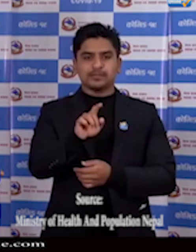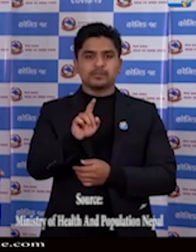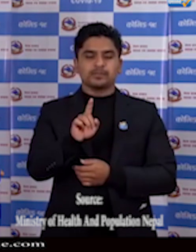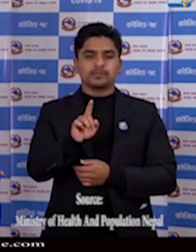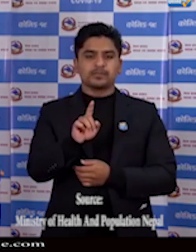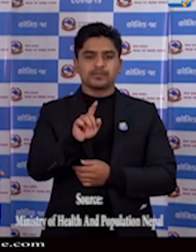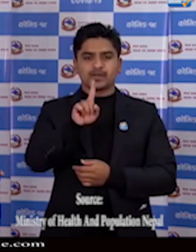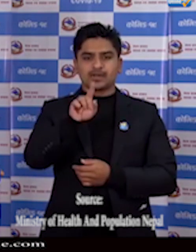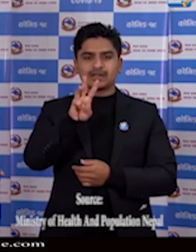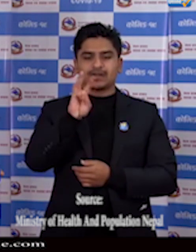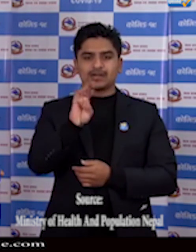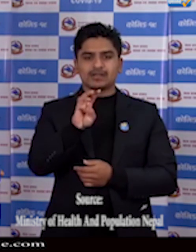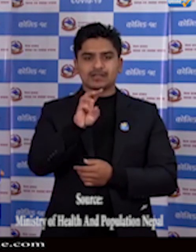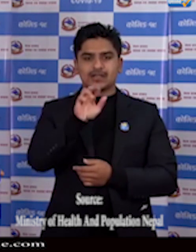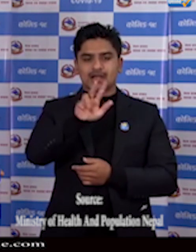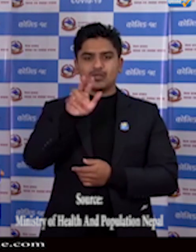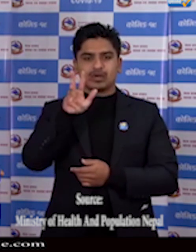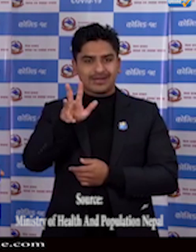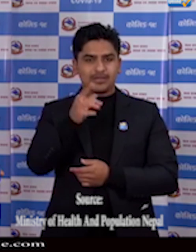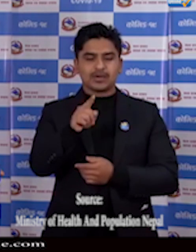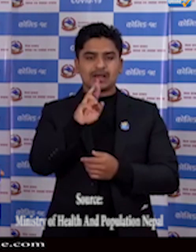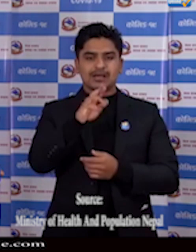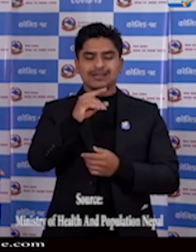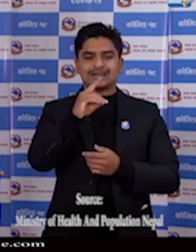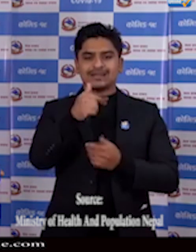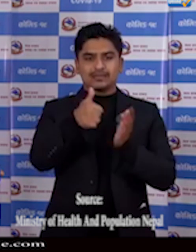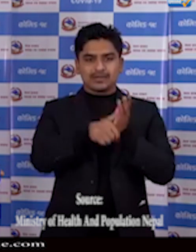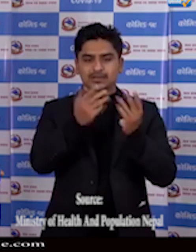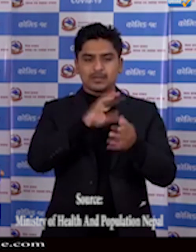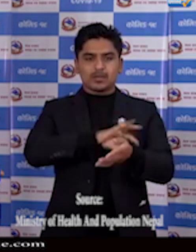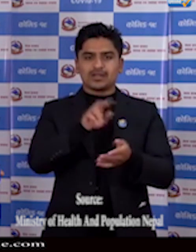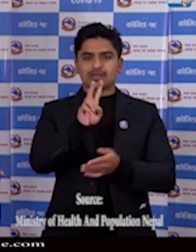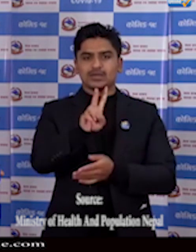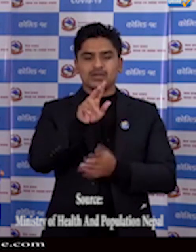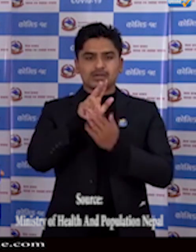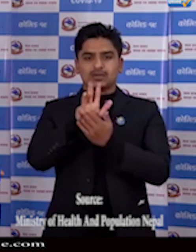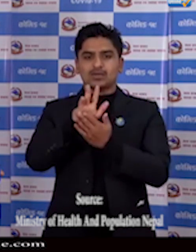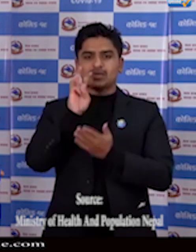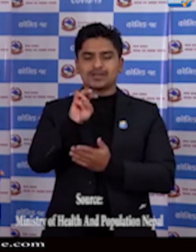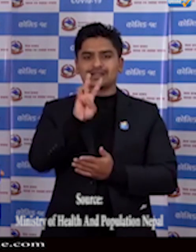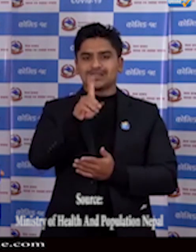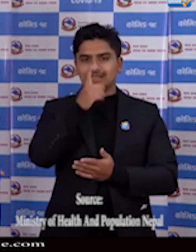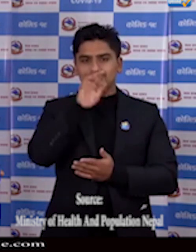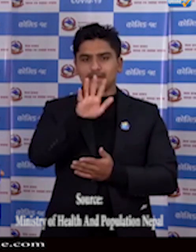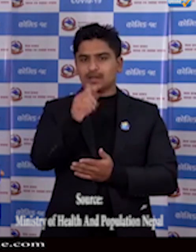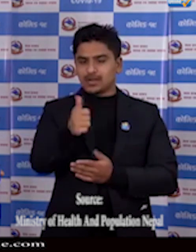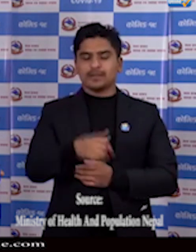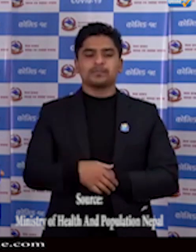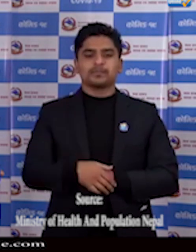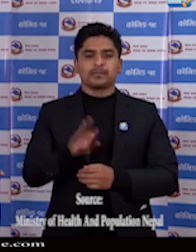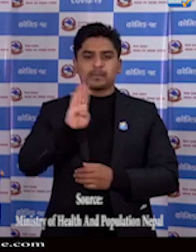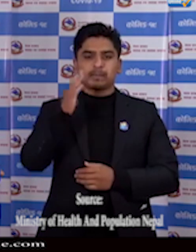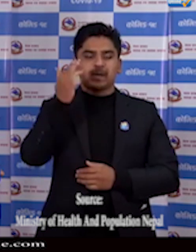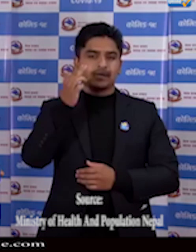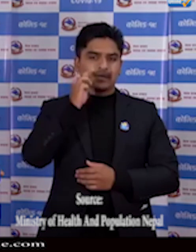हालसम्म 13,089 RDT परीक्षण भएको छ। त्यसै गरी प्रदेश नम्बर 2 9,356, त्यसै गरी